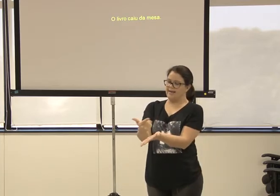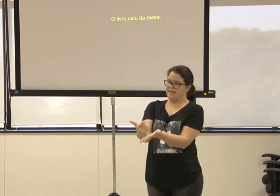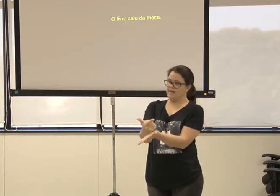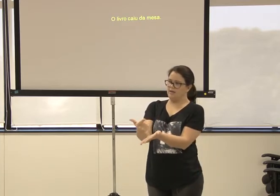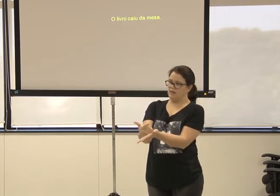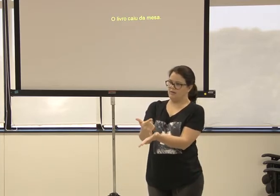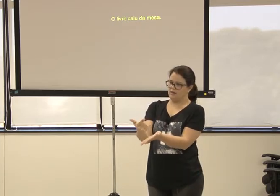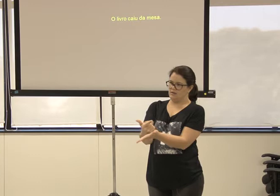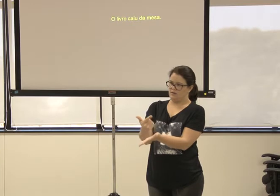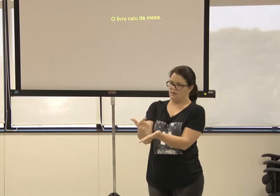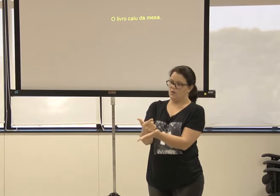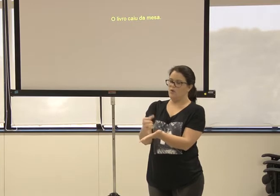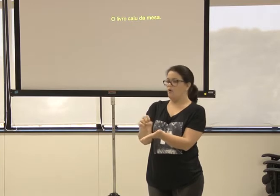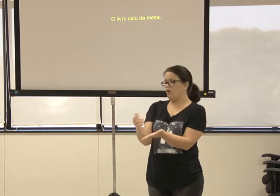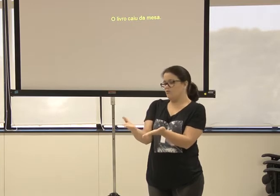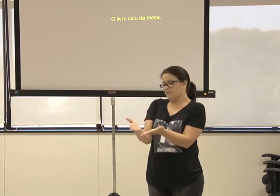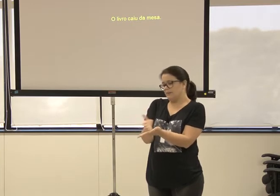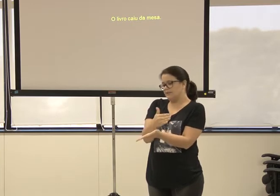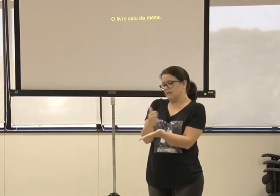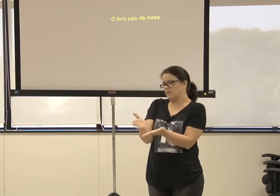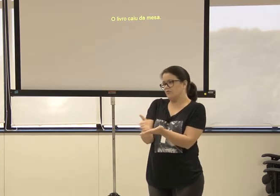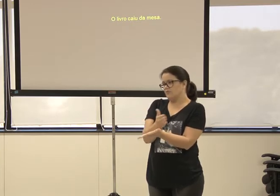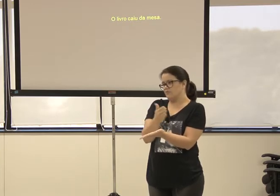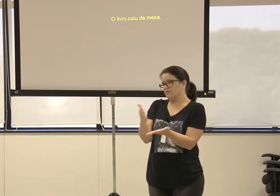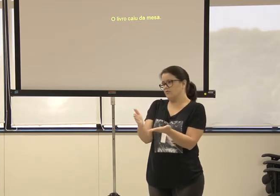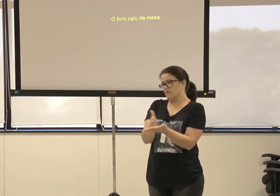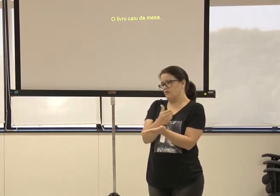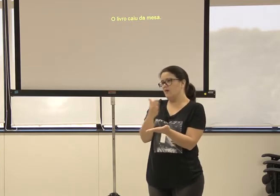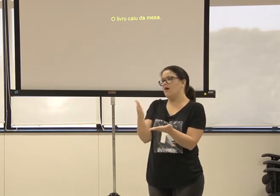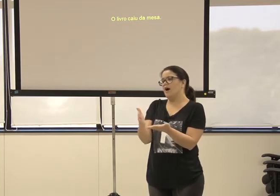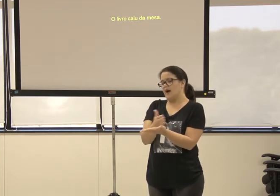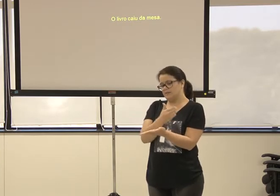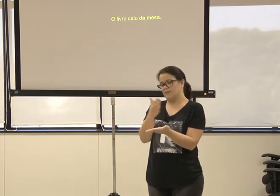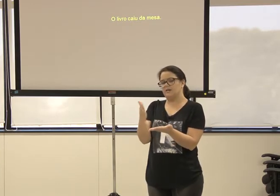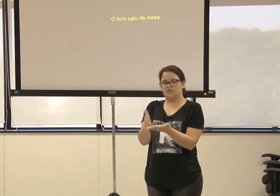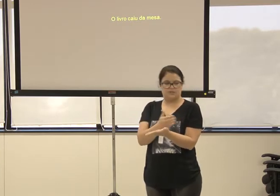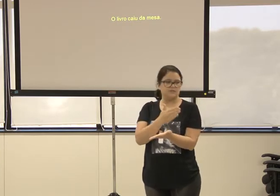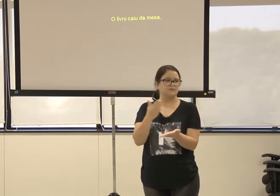L ou você passando as páginas.